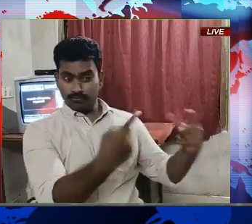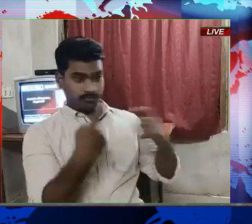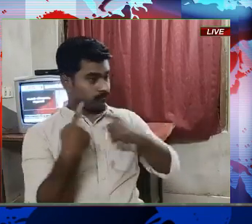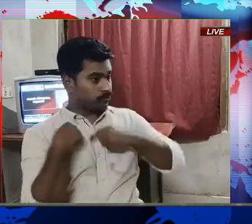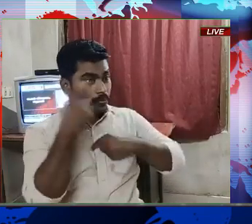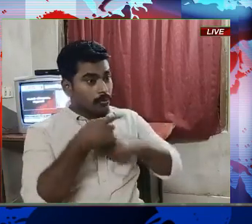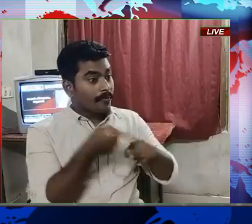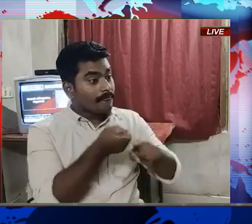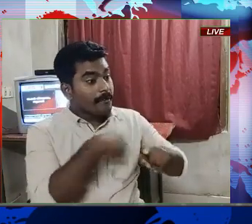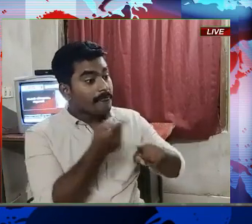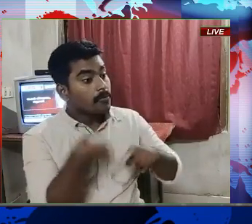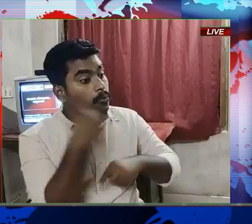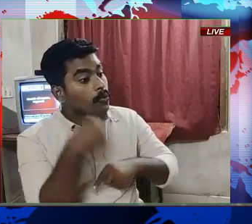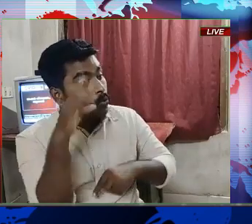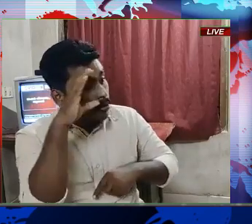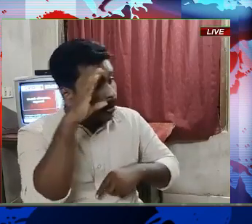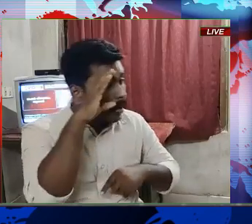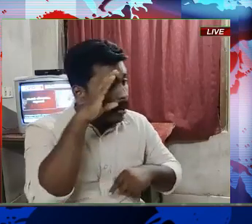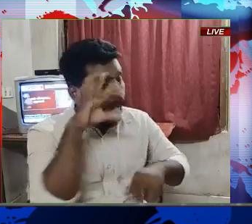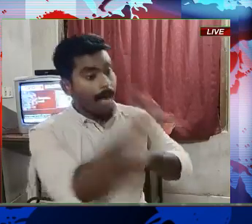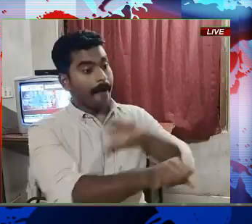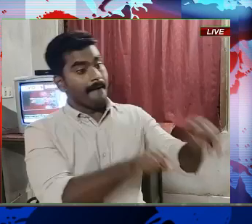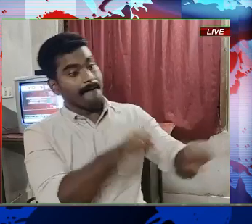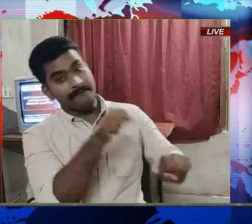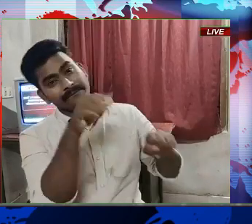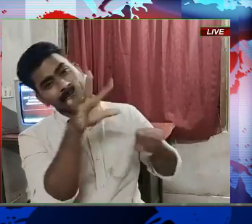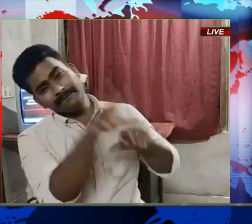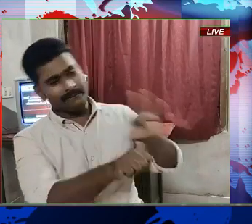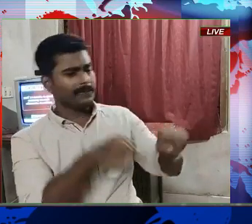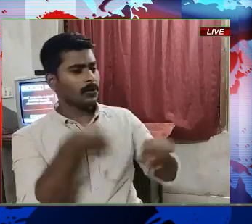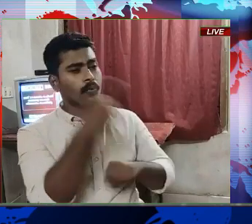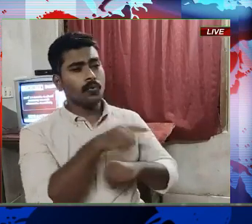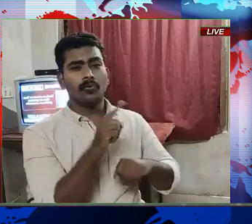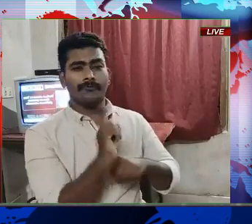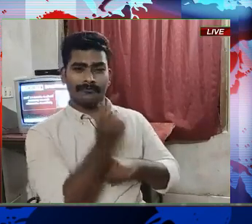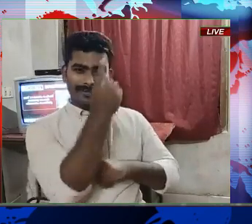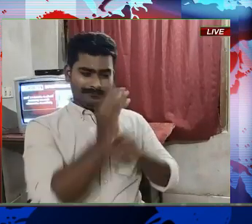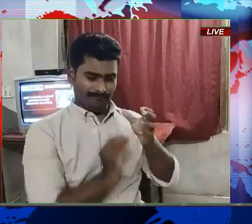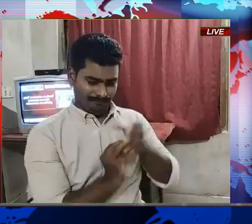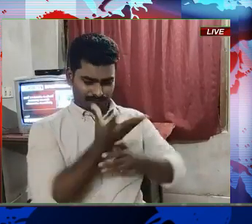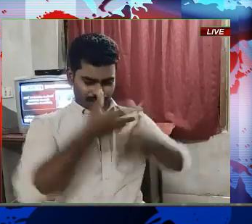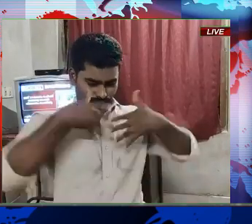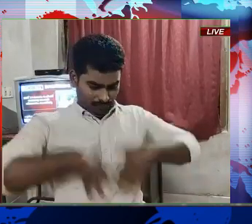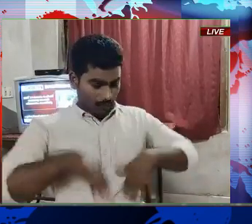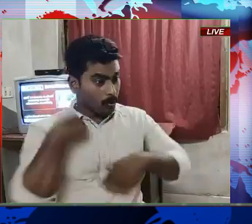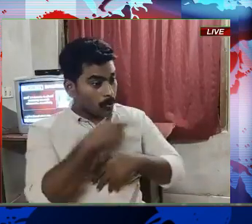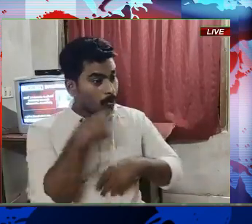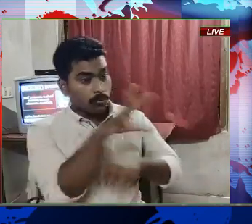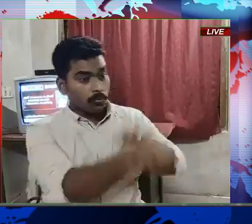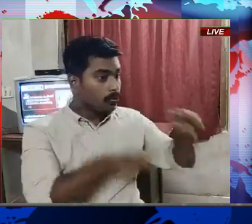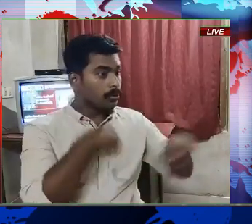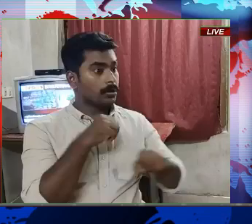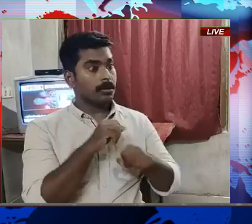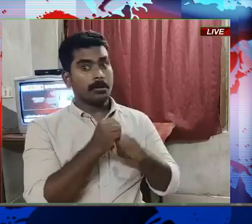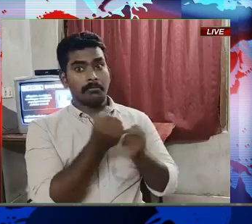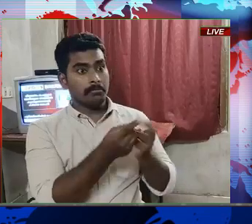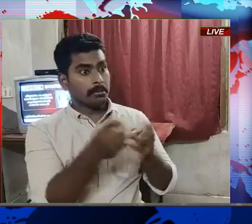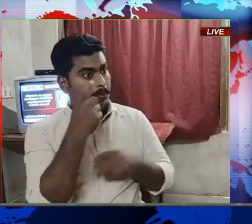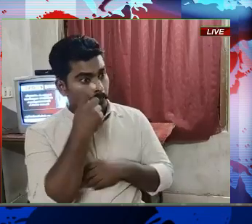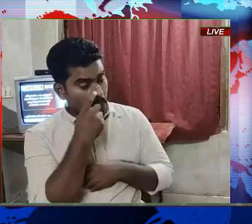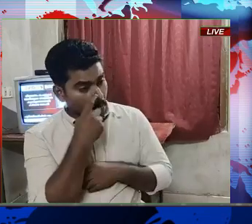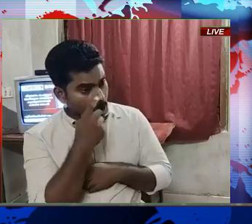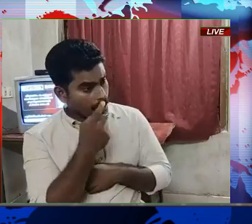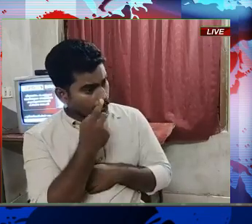വന്നിട്ടുണ്ടാവും. അപ്പോൾ അത്തരം ആളുകളെയെല്ലാം നേരത്തെ ഞാൻ പറഞ്ഞതുപോലെ കുടുംബാംഗങ്ങളും അടുത്ത സുഹൃത്തുക്കളും എല്ലാം